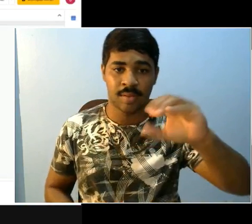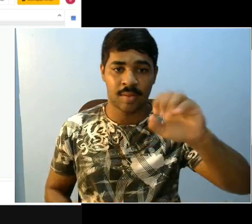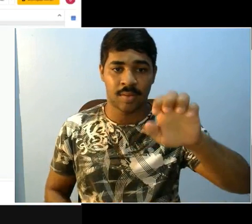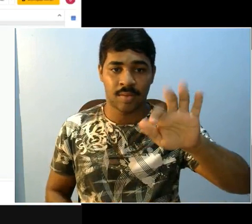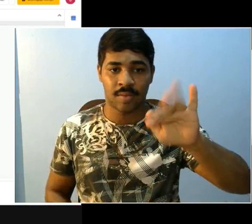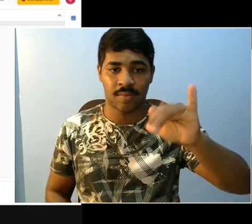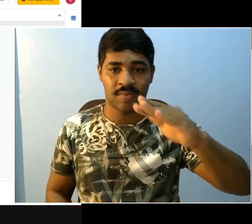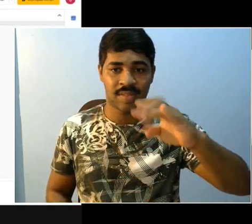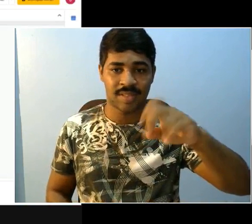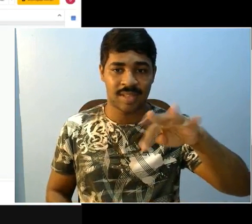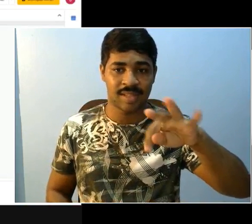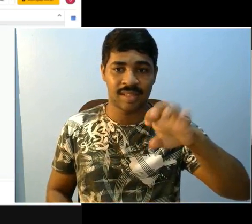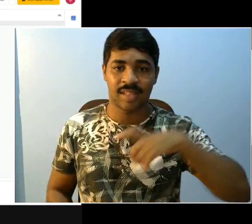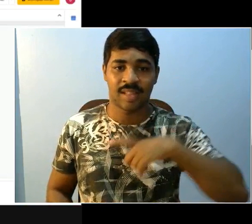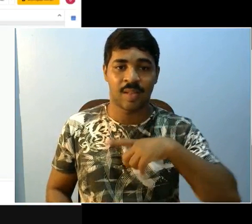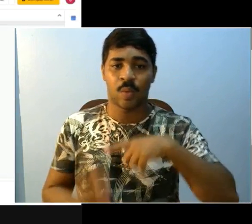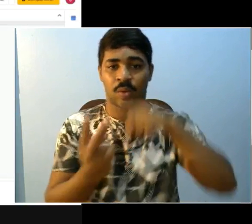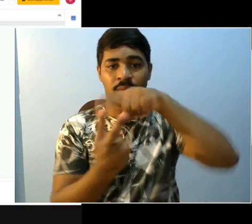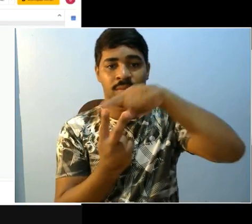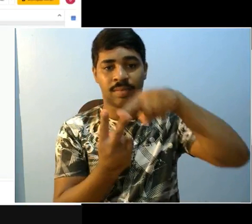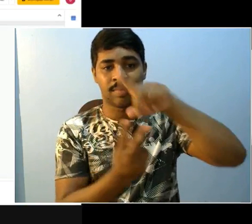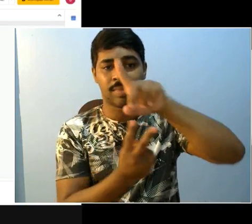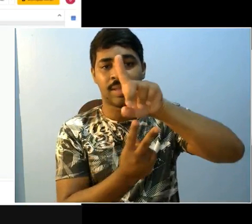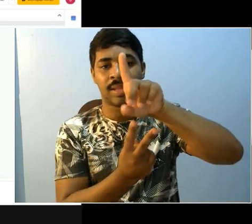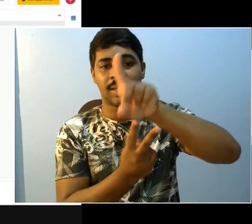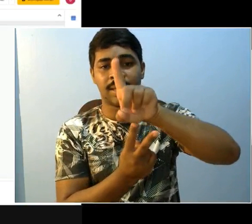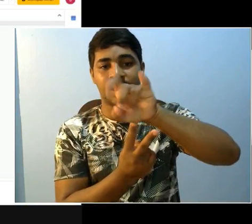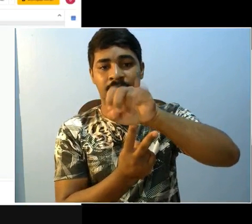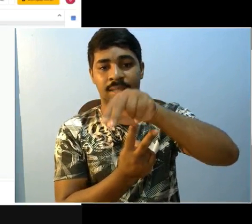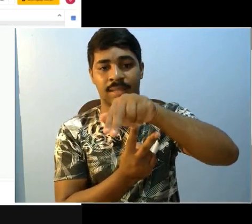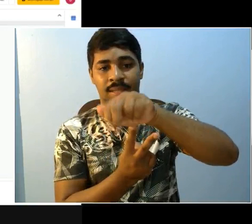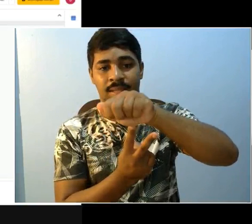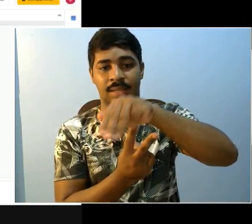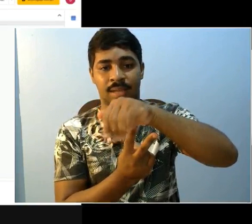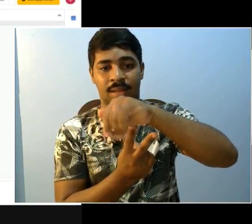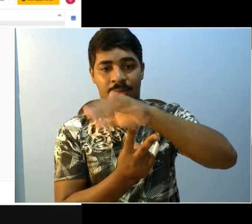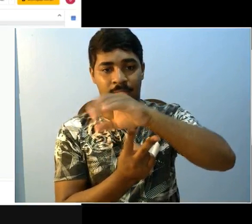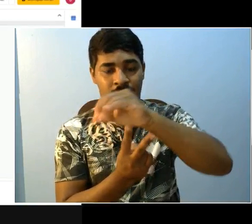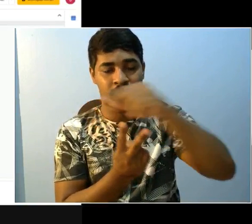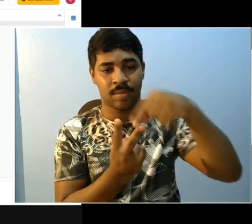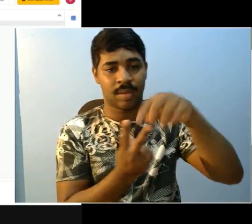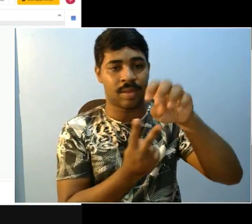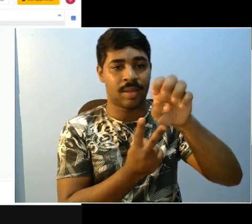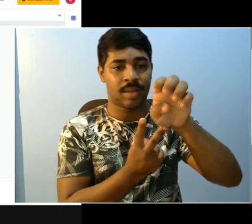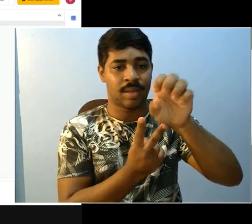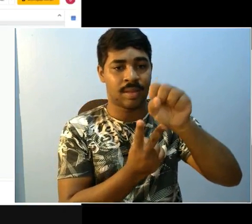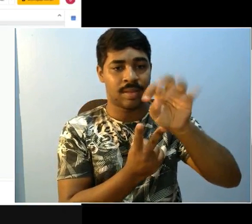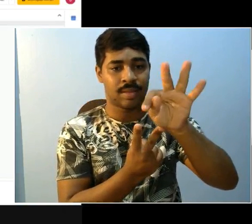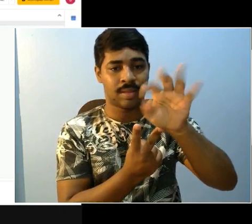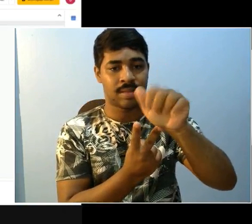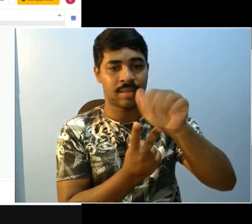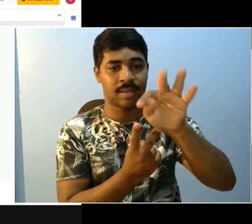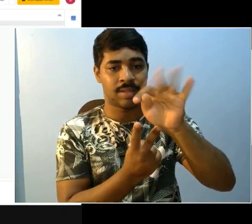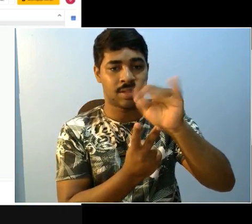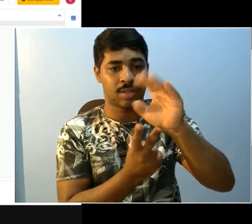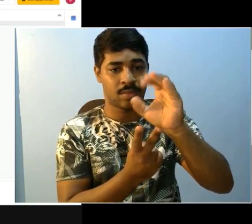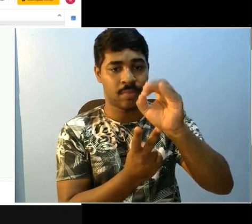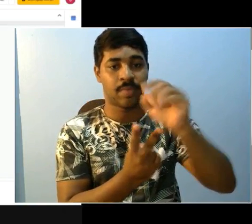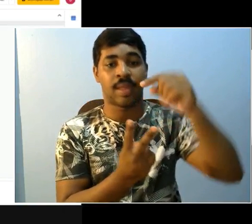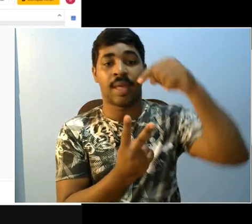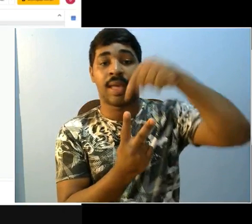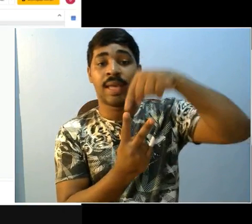Dinâmico e estático. Como aí fala para ela o seguinte, sempre o dinâmico é quando o corpo